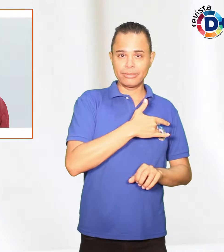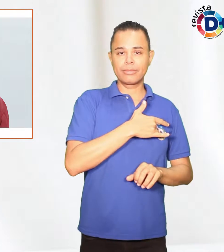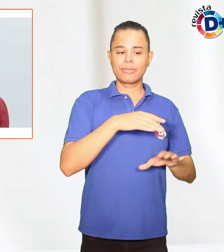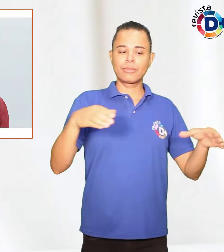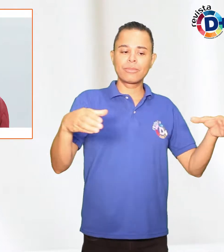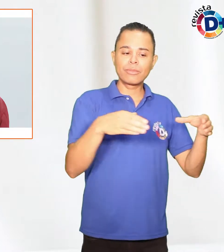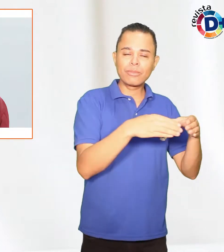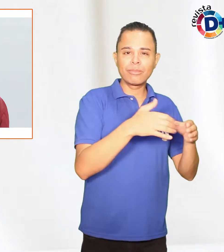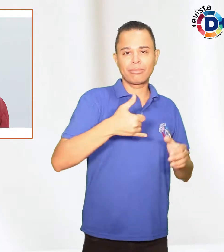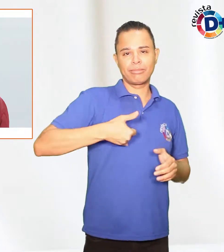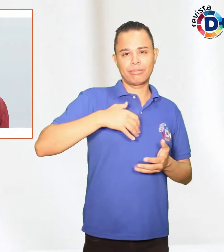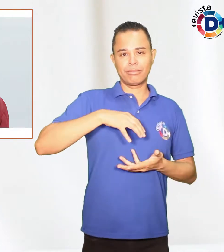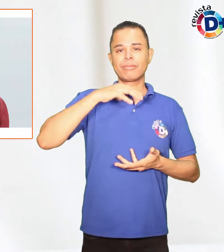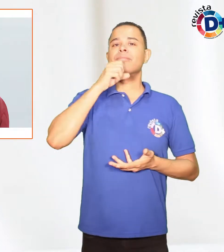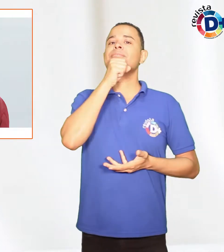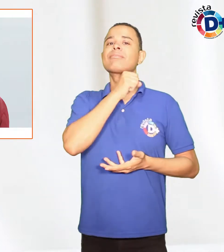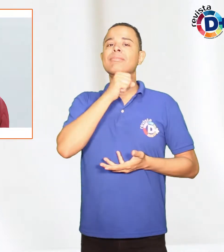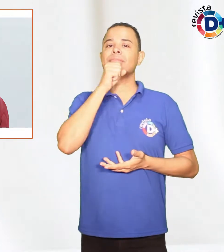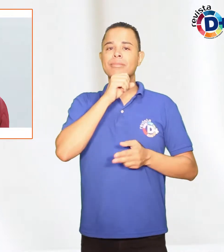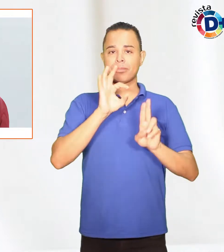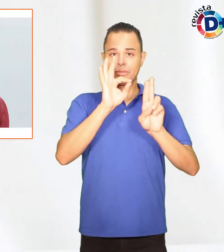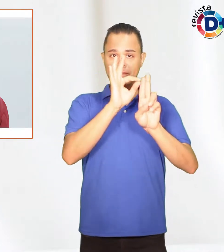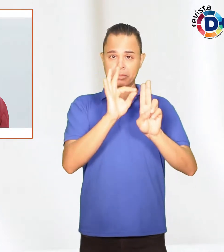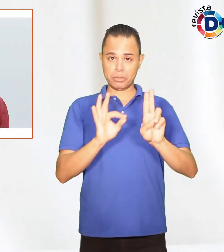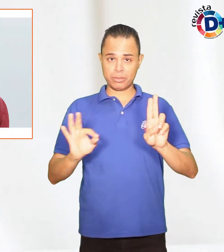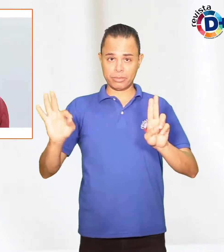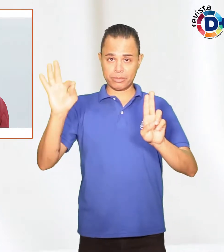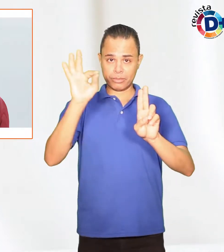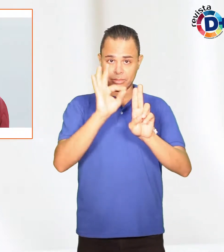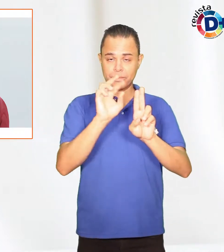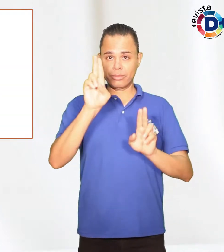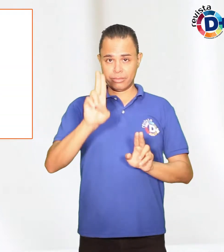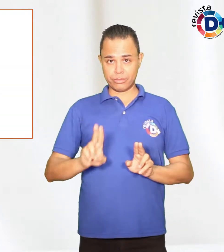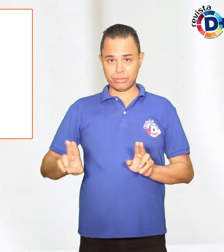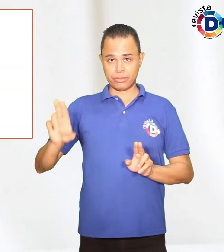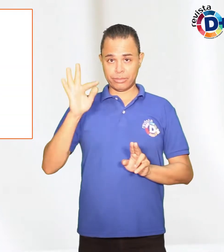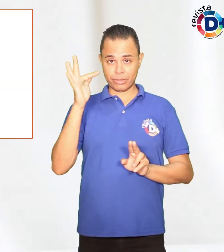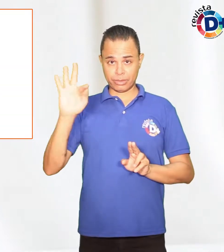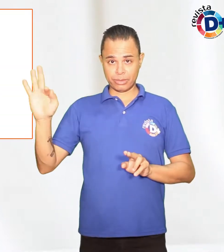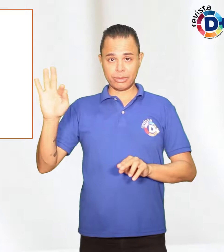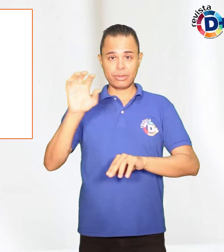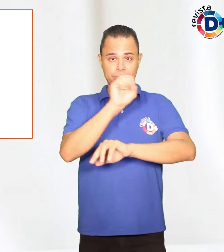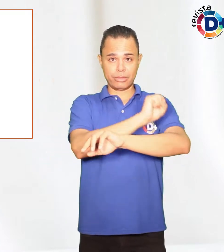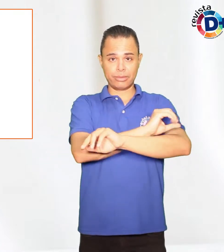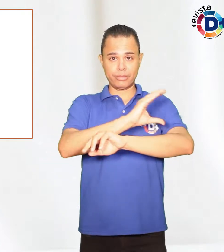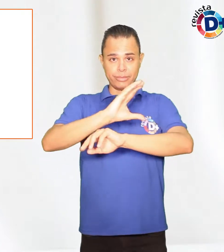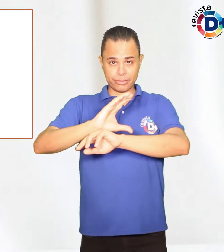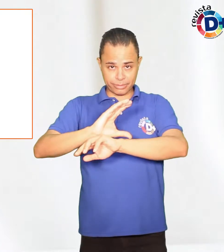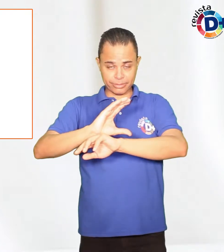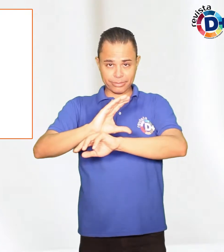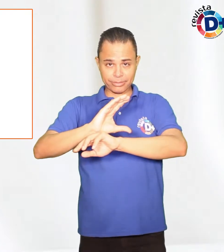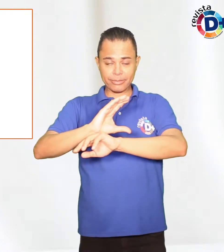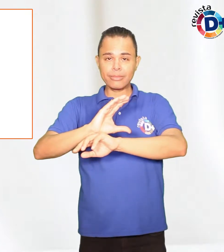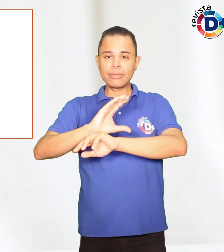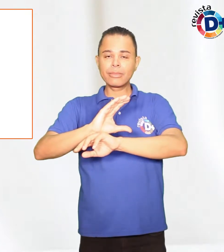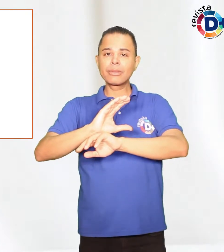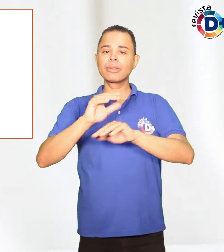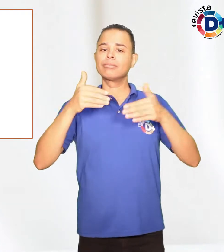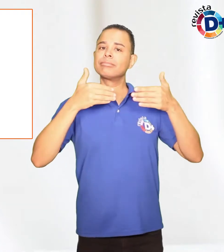idade a universidade federal de são carlos ufscar acaba